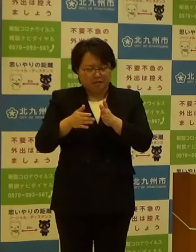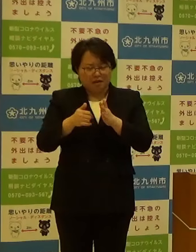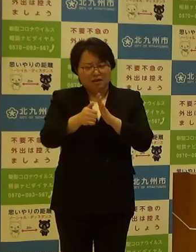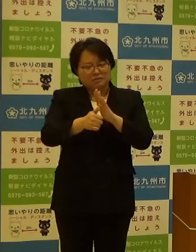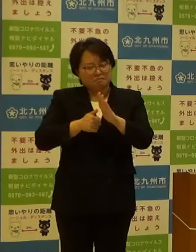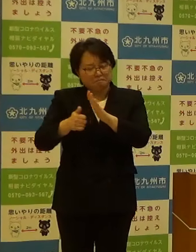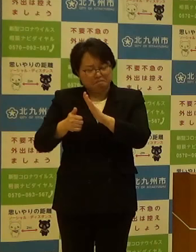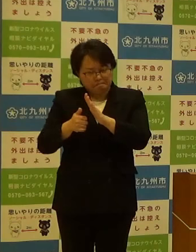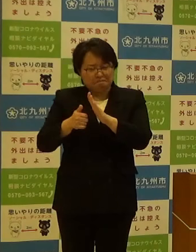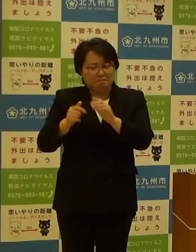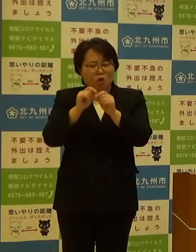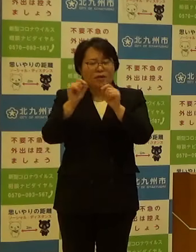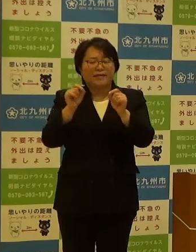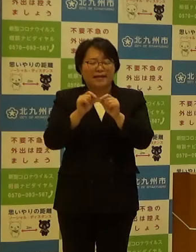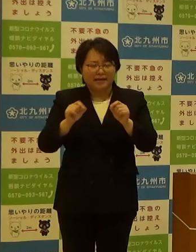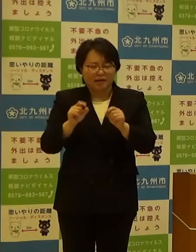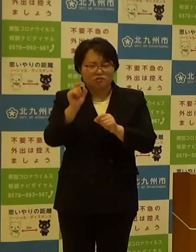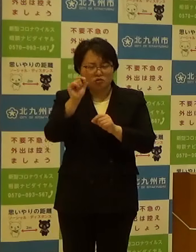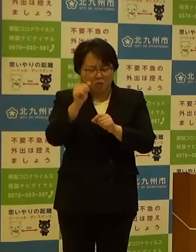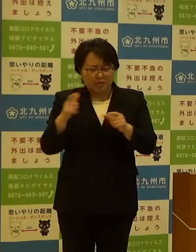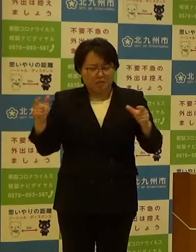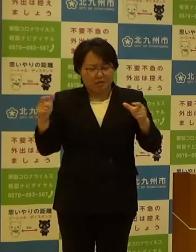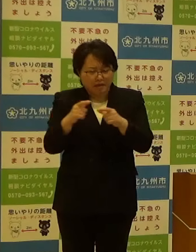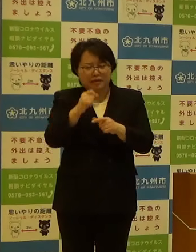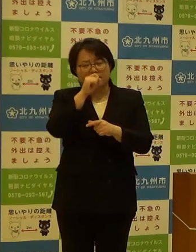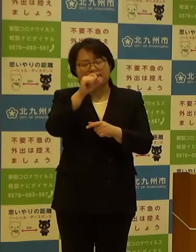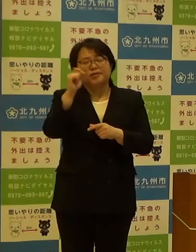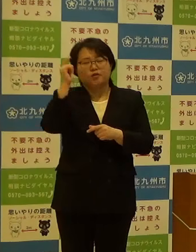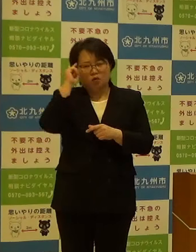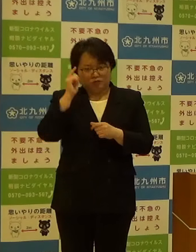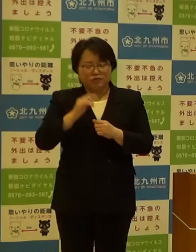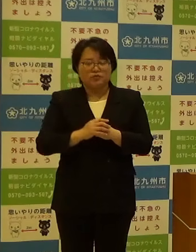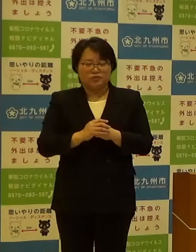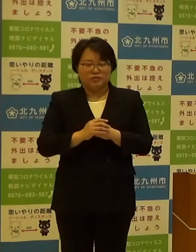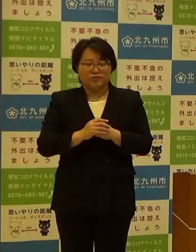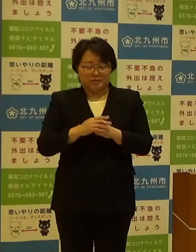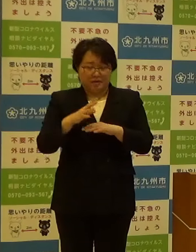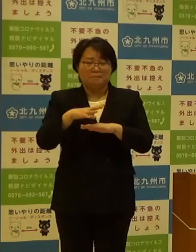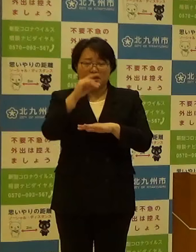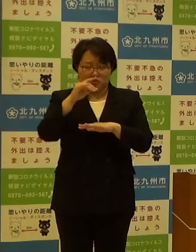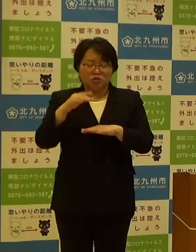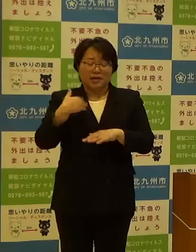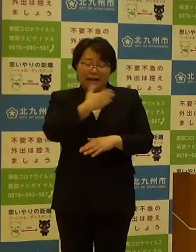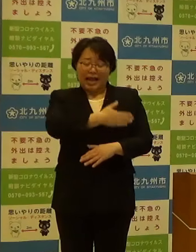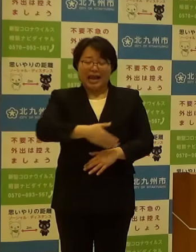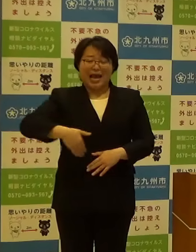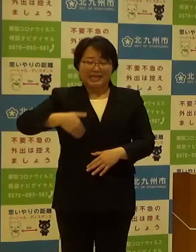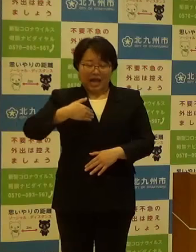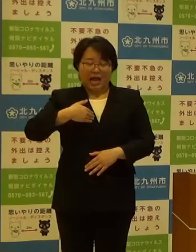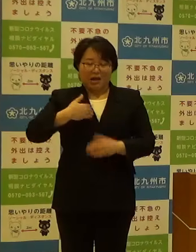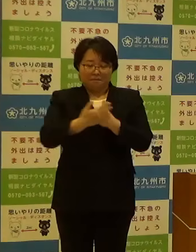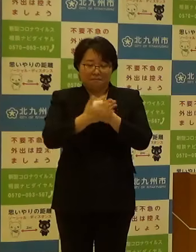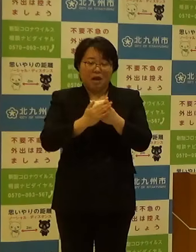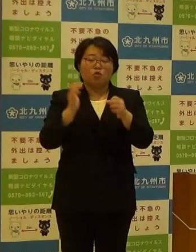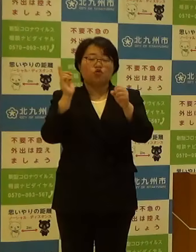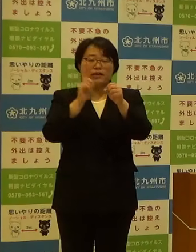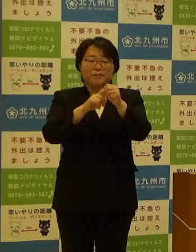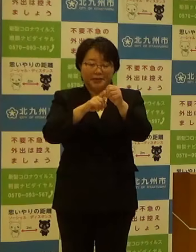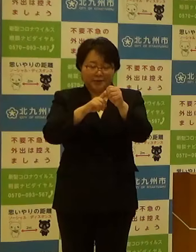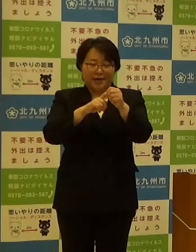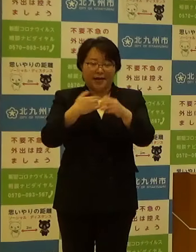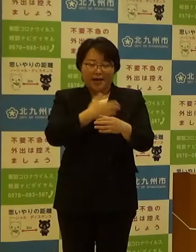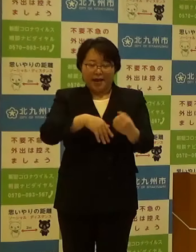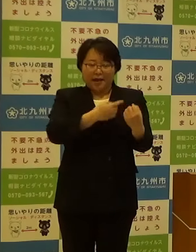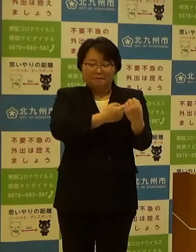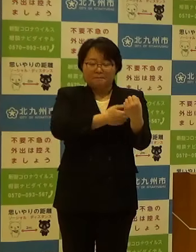染しうるリスクがあるわけでありまして、やはり体の免疫というものが非常に大事だと。そのためにはさっき申し上げた